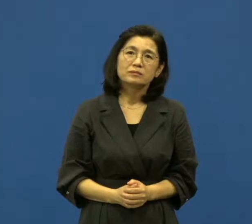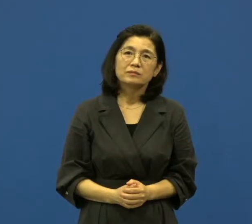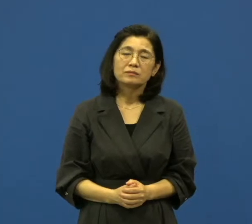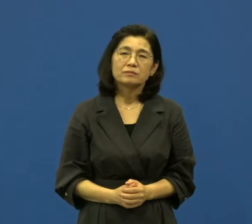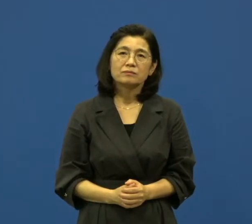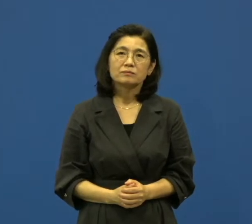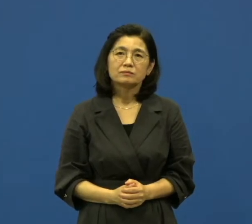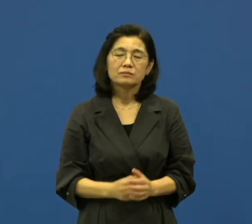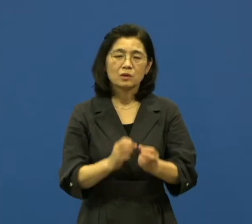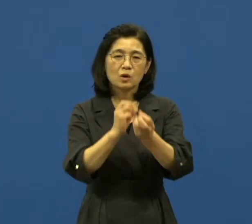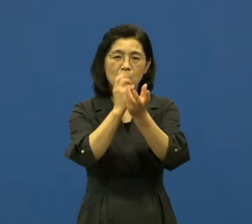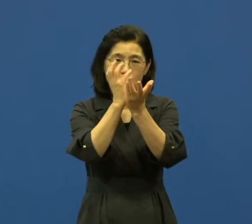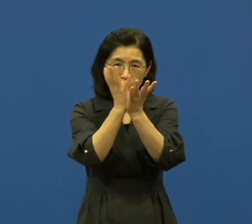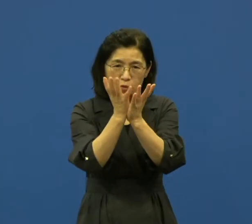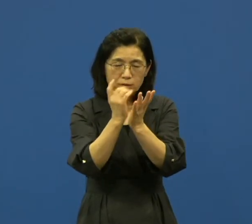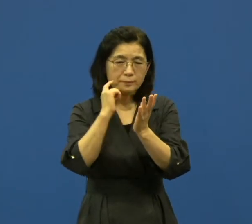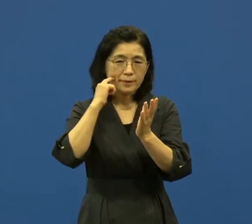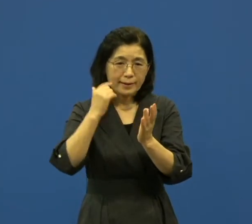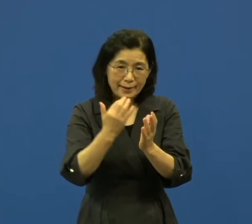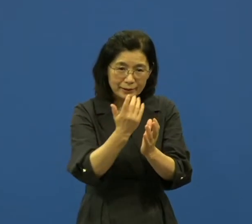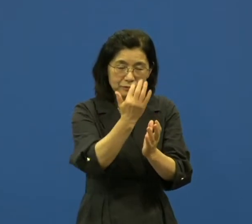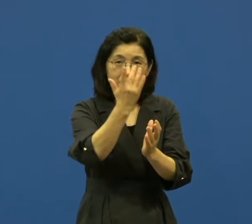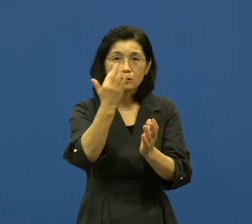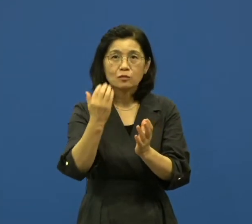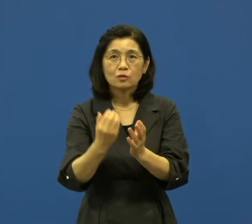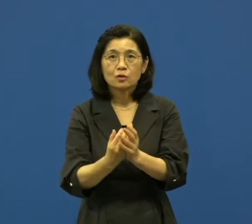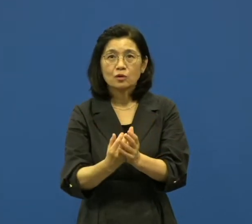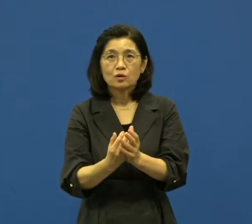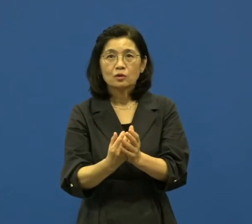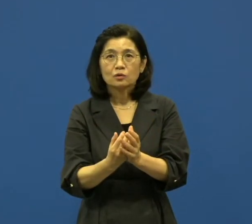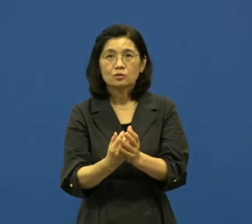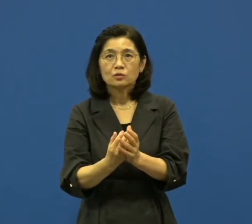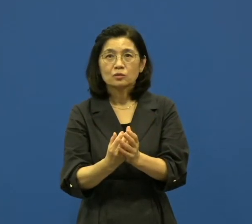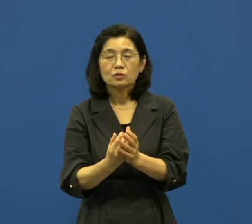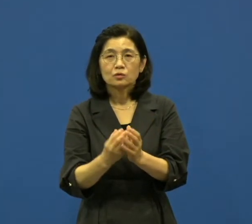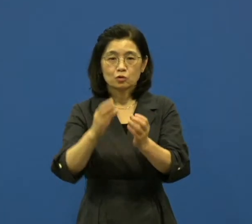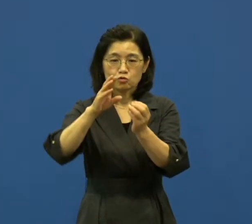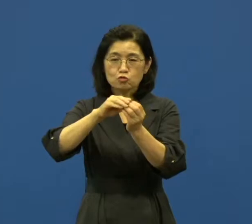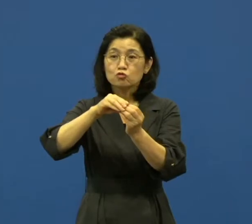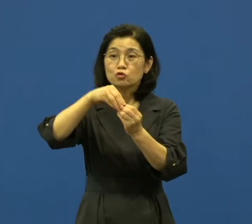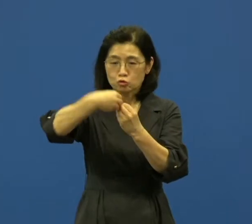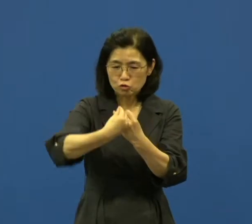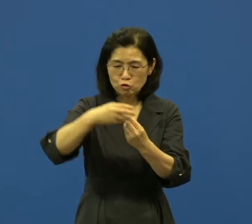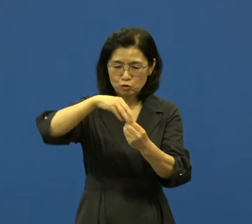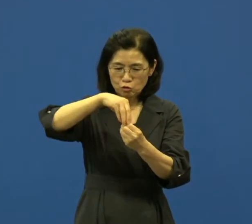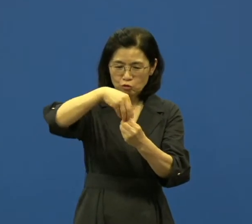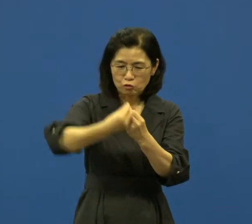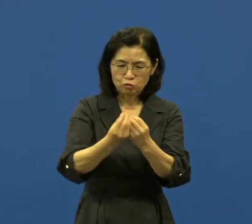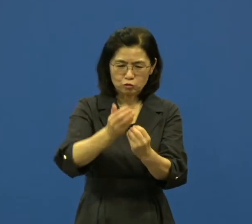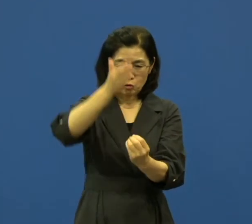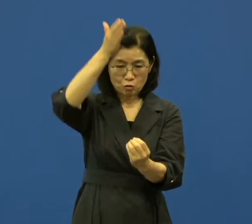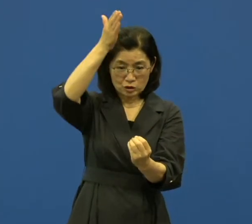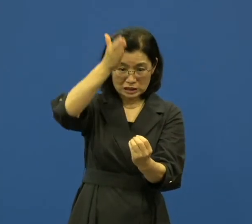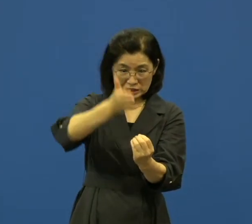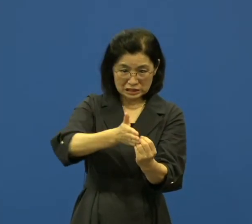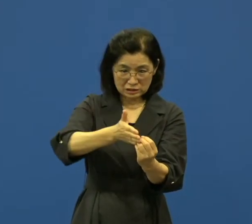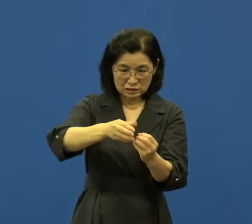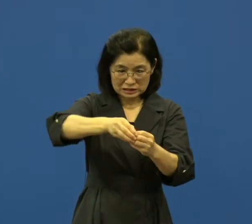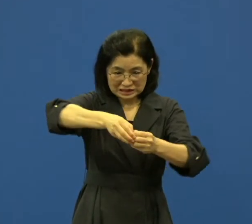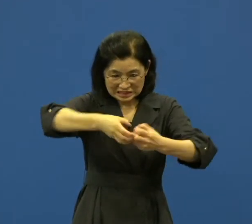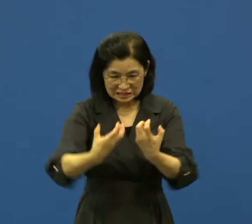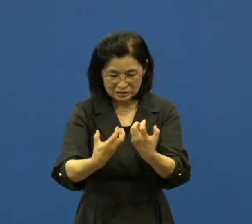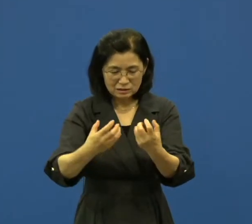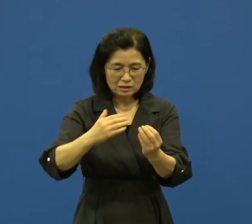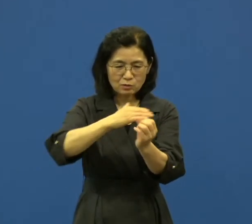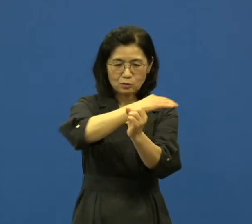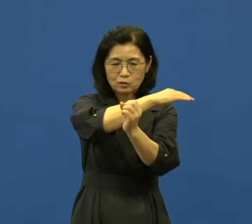초월자를 만나. 귤도 여러분, 이렇게 자라는 거하고 옆으로 자라는 거하고 딱 들어가 보면 전혀